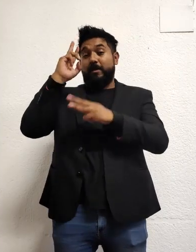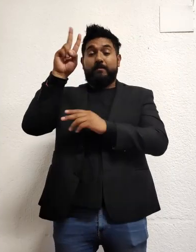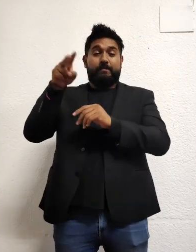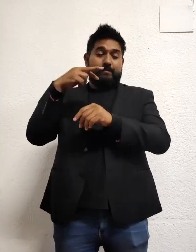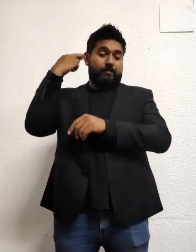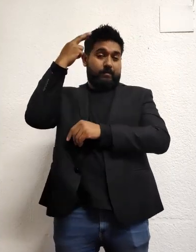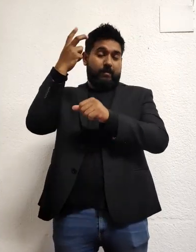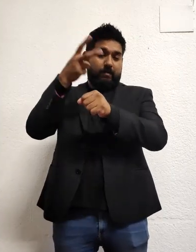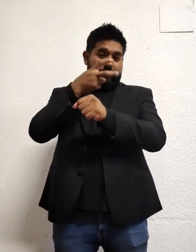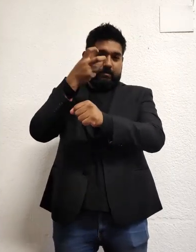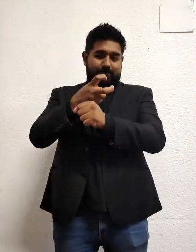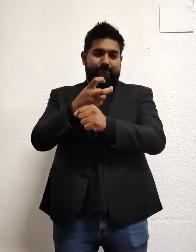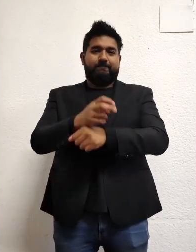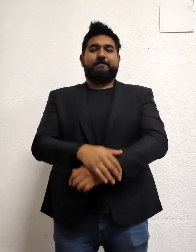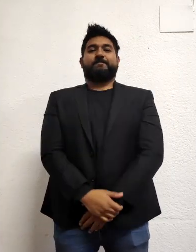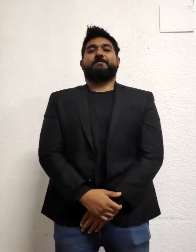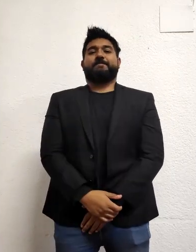www.instagram.com/museodelvirreinato.